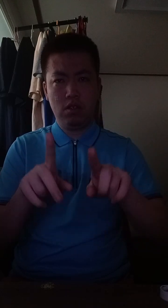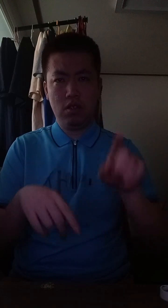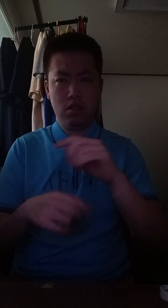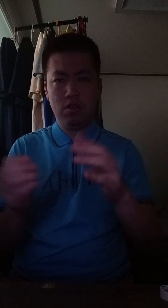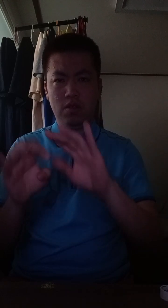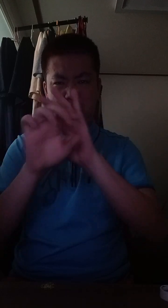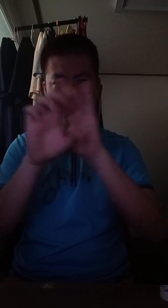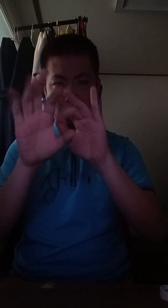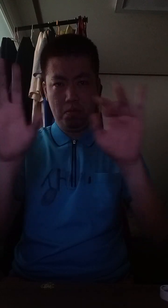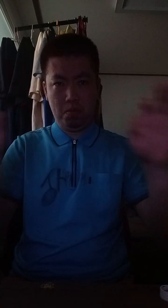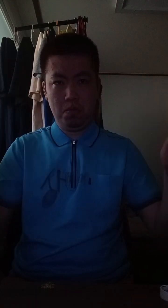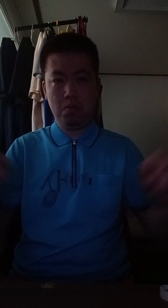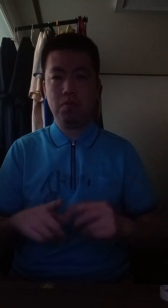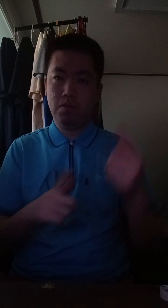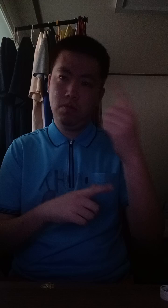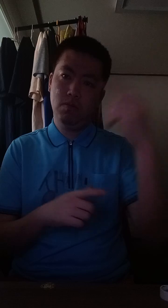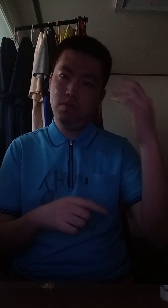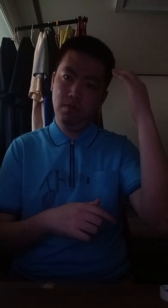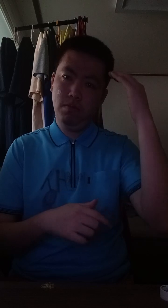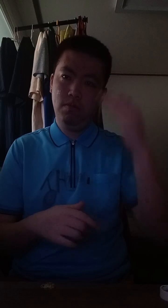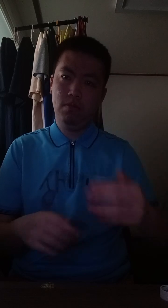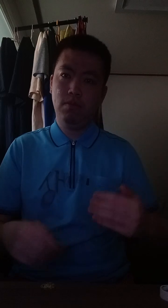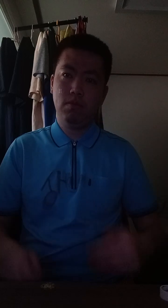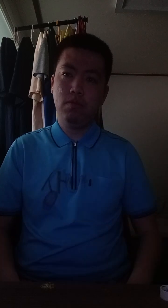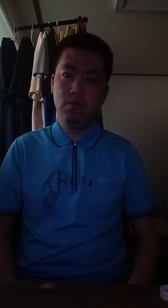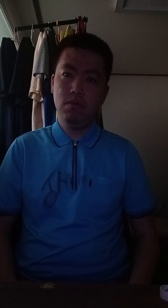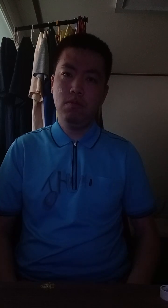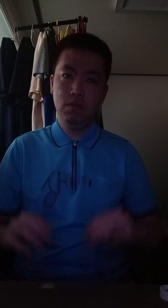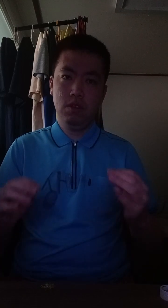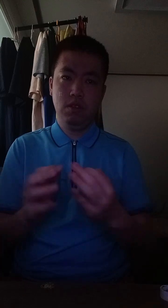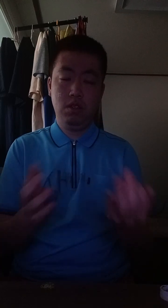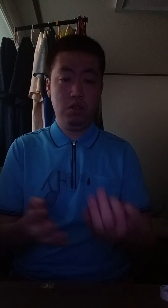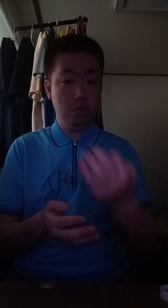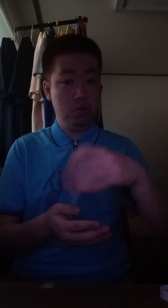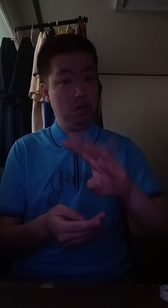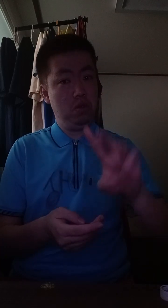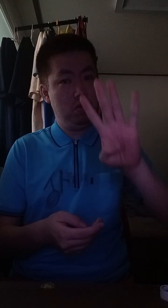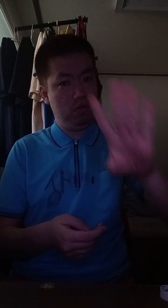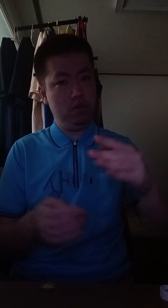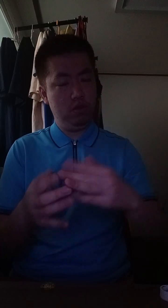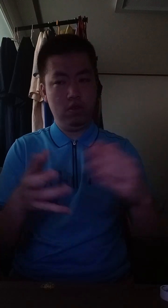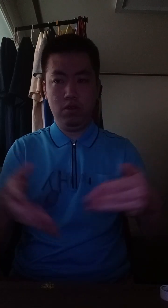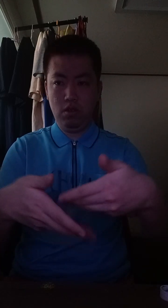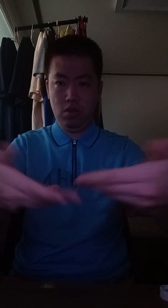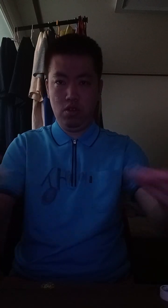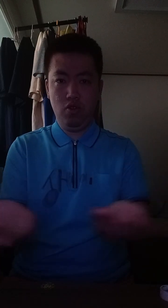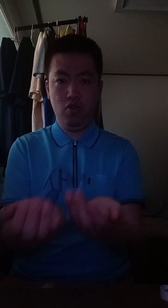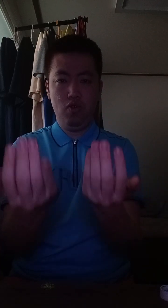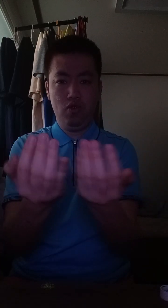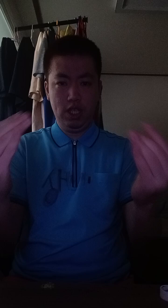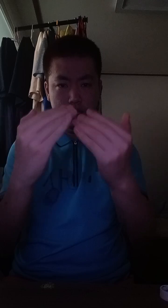번진 것으로 보고 정확한 경위를 조사하고 있습니다. 오늘 오전 9시 40분쯤엔 경기 화성시 이파도 북쪽